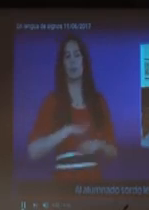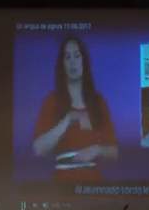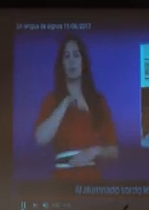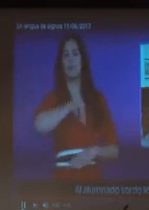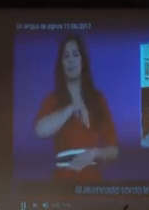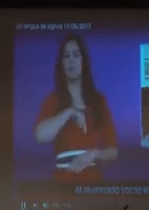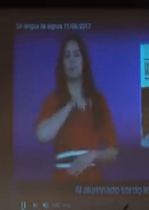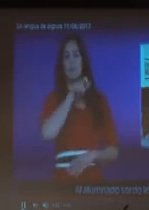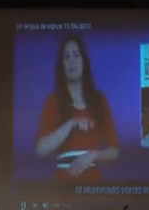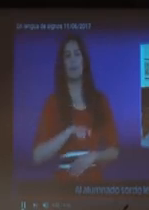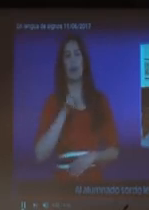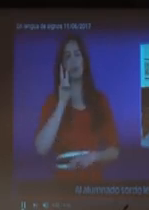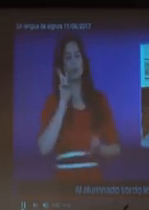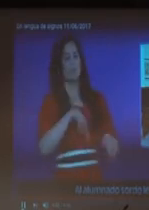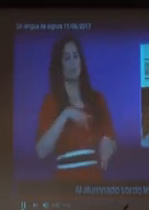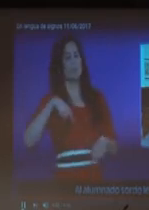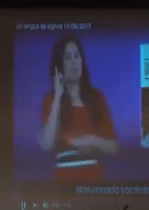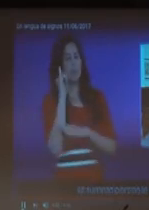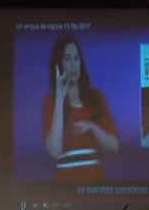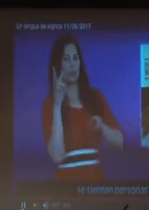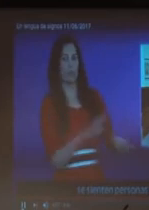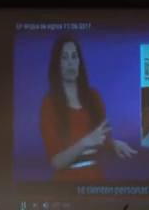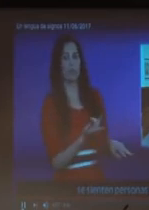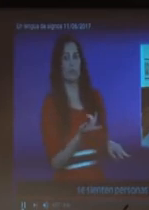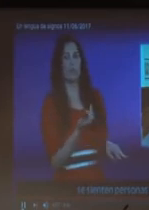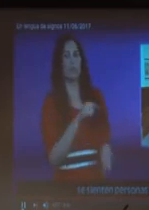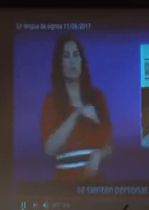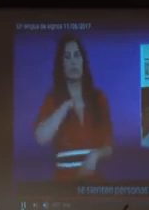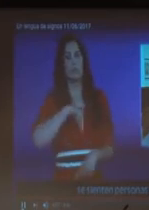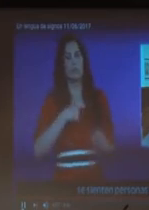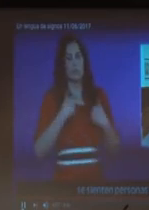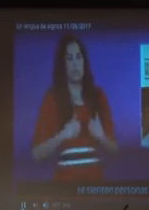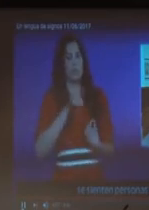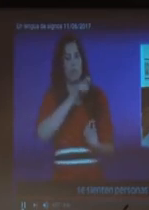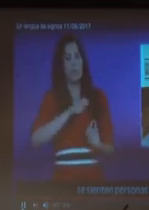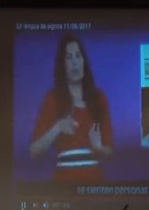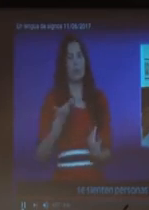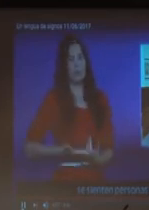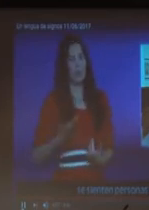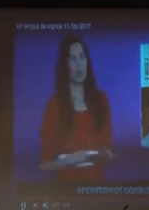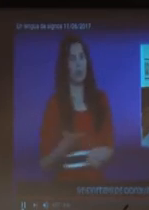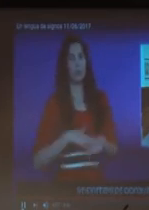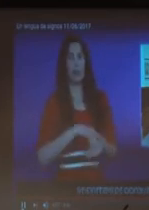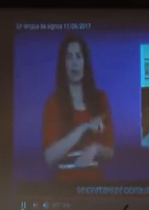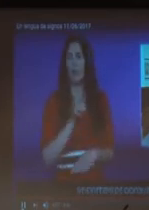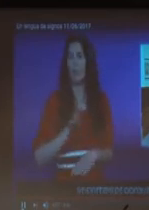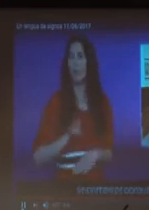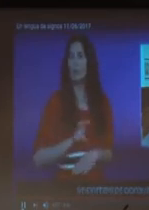un aumento en su autoestima, porque se sienten personas reconocidas en el centro, se sienten personas importantes porque son útiles para